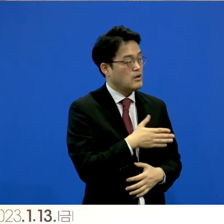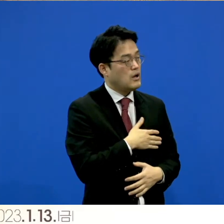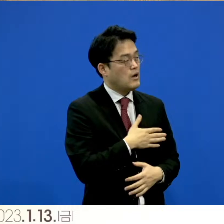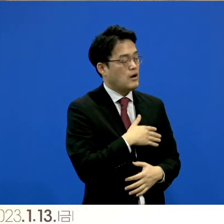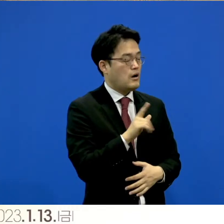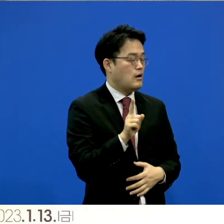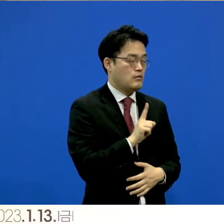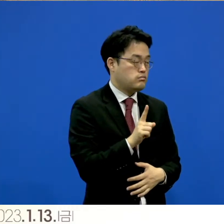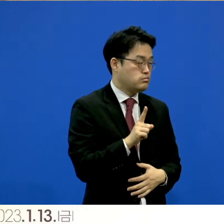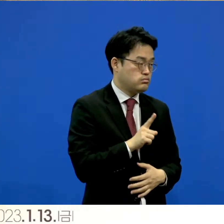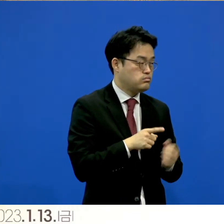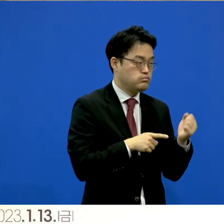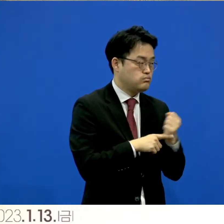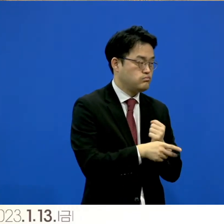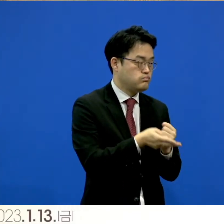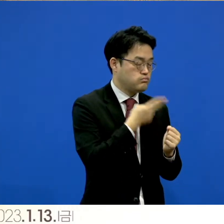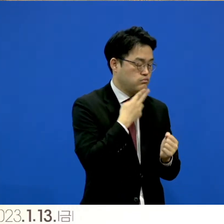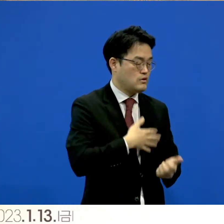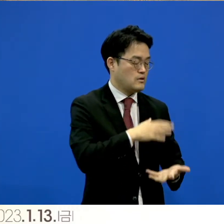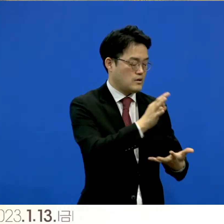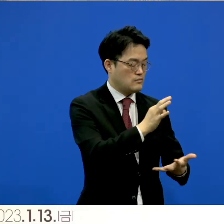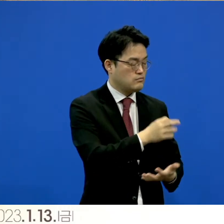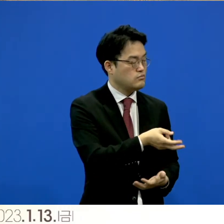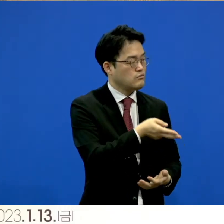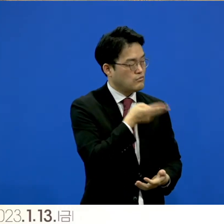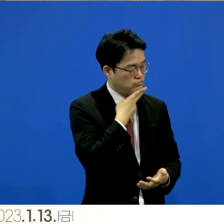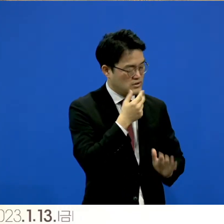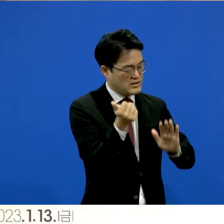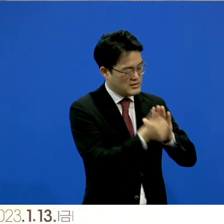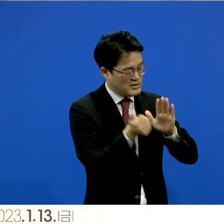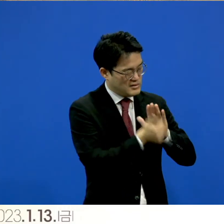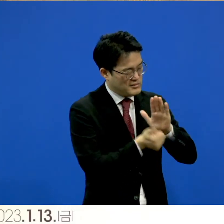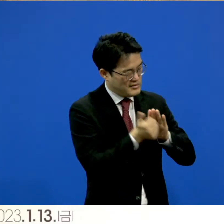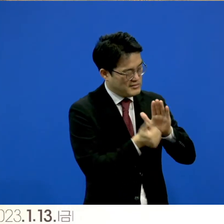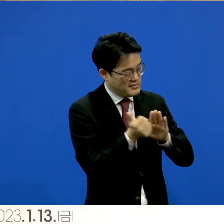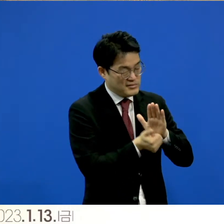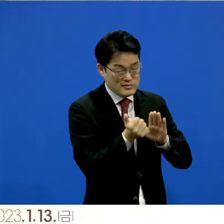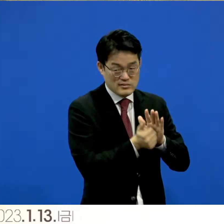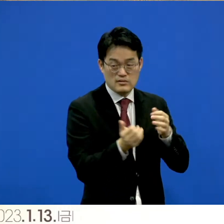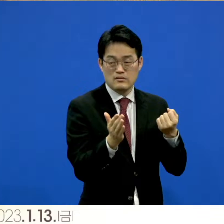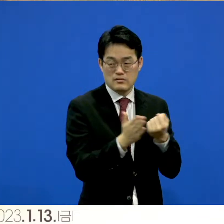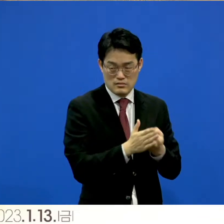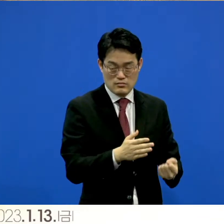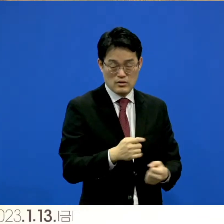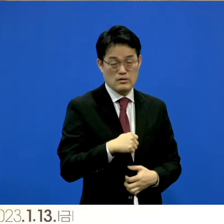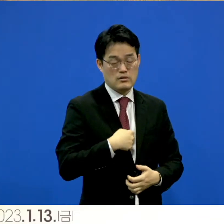존재로, 실패로 점철된 인생은 스스로를 격화시킵니다.